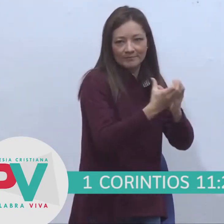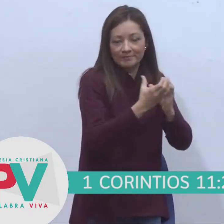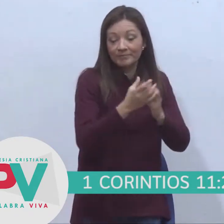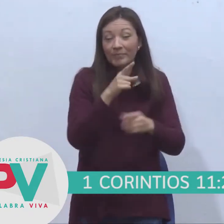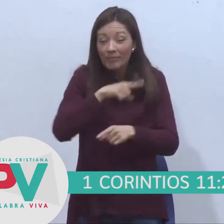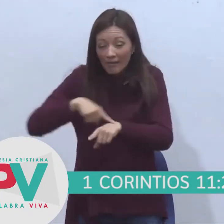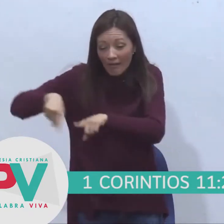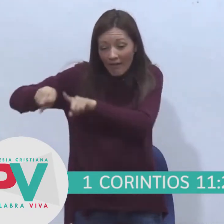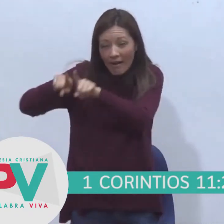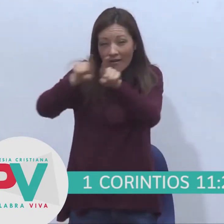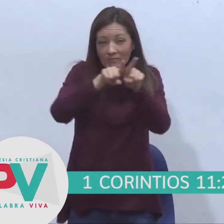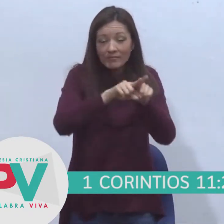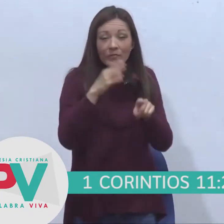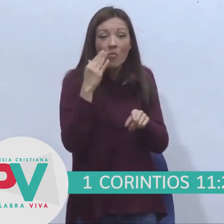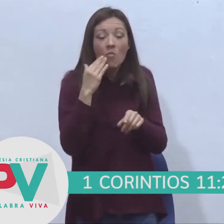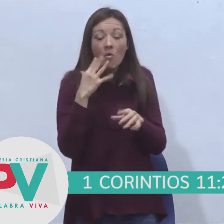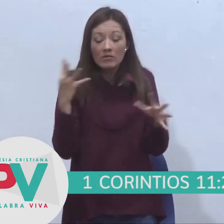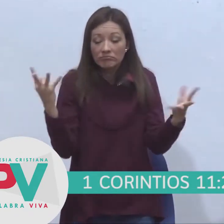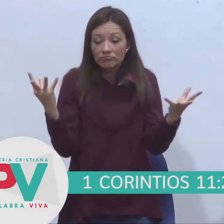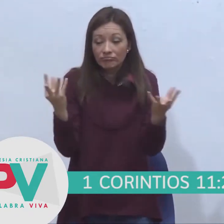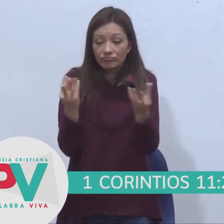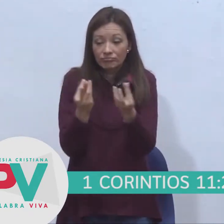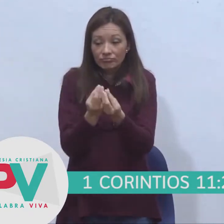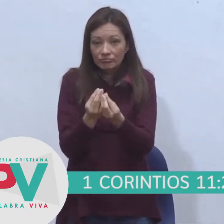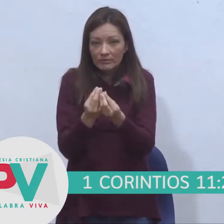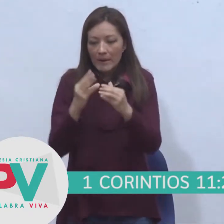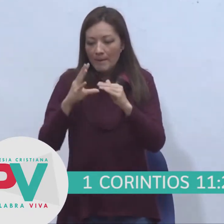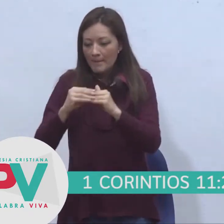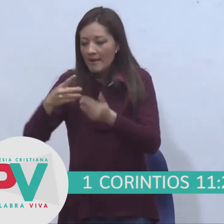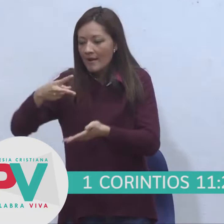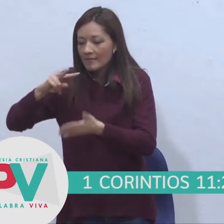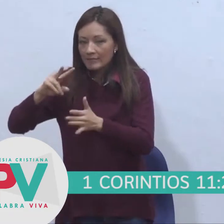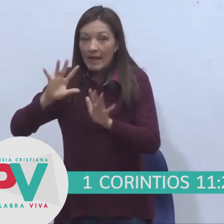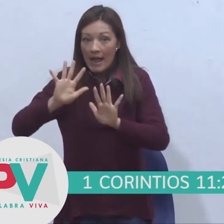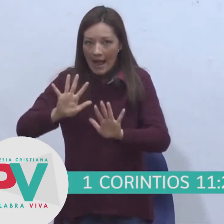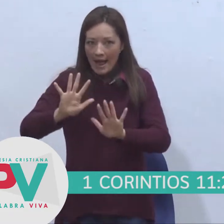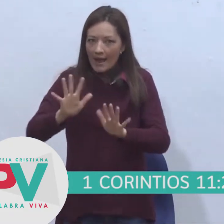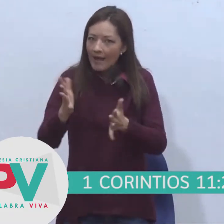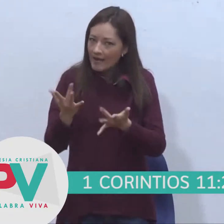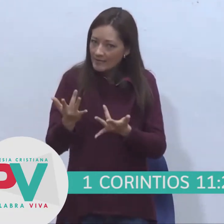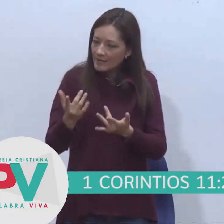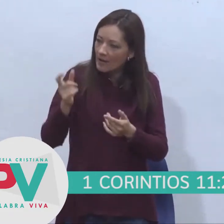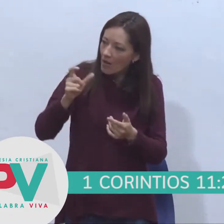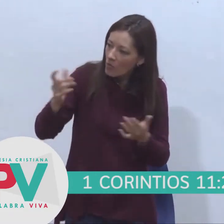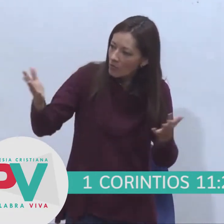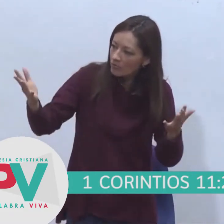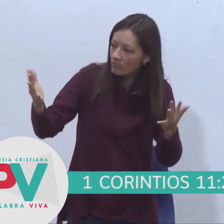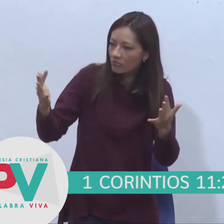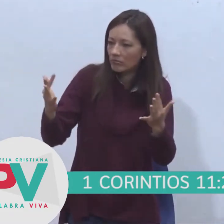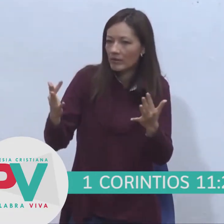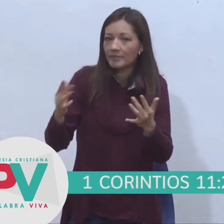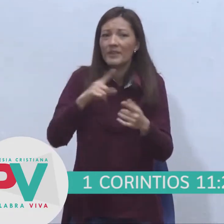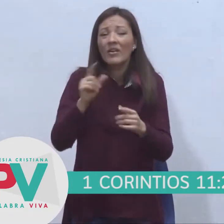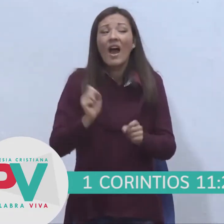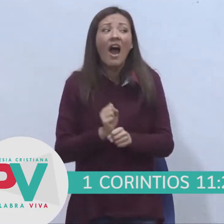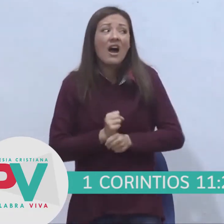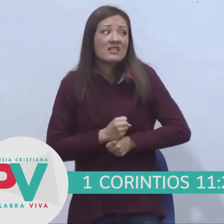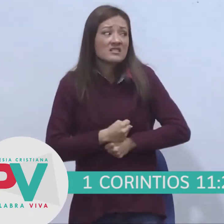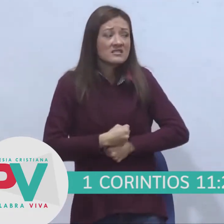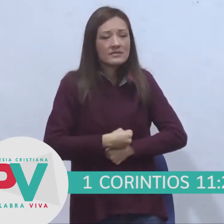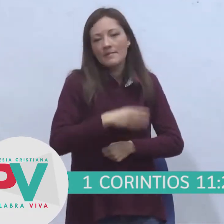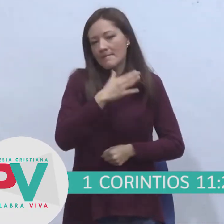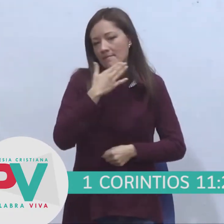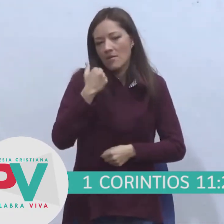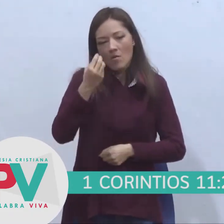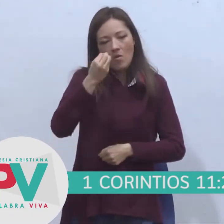míos, cuando os reunís a comer, esperaos unos a otros. Si alguno tuviere hambre, coma en su casa,